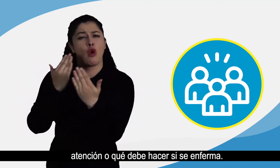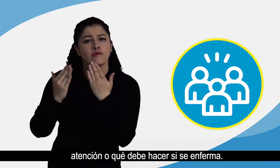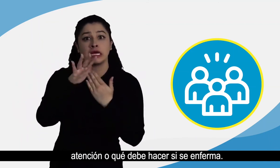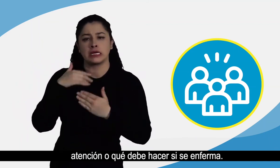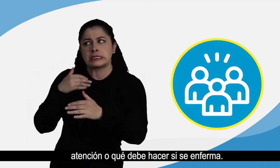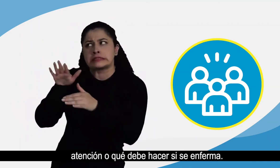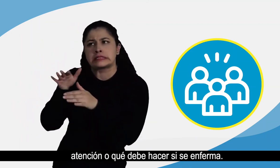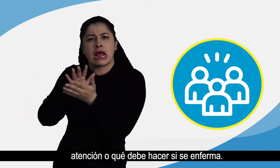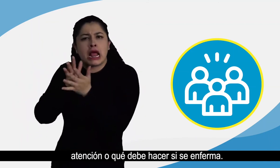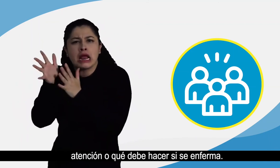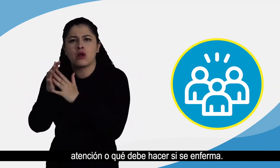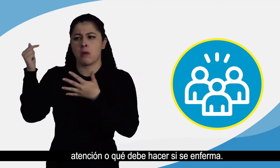hacer si se enferma 11.